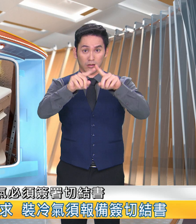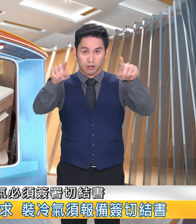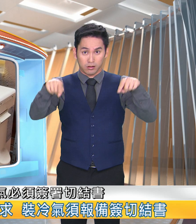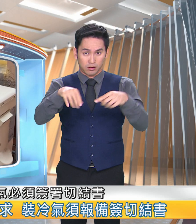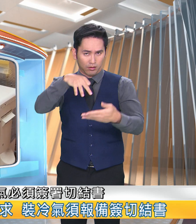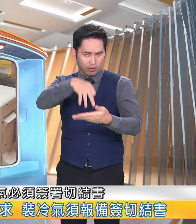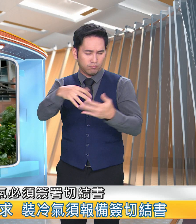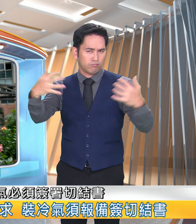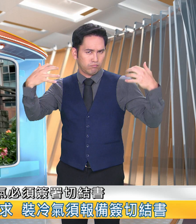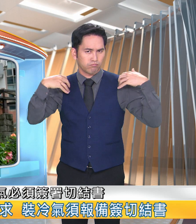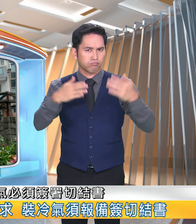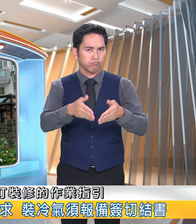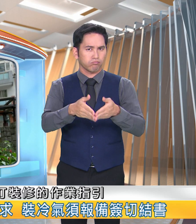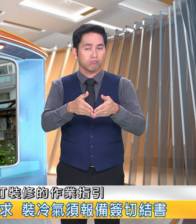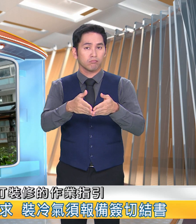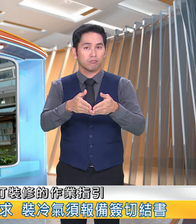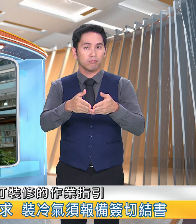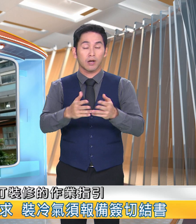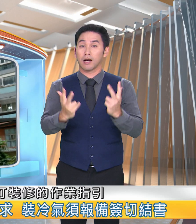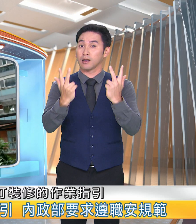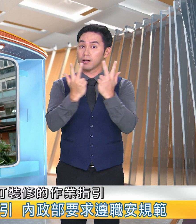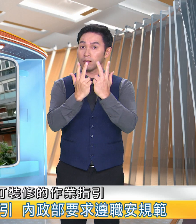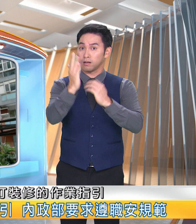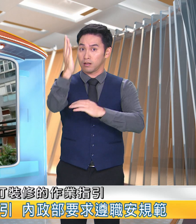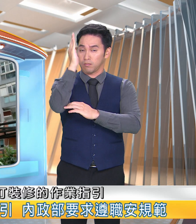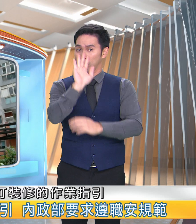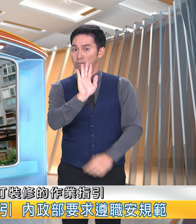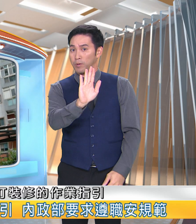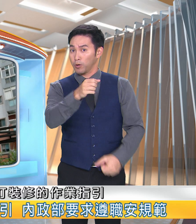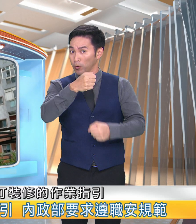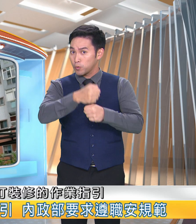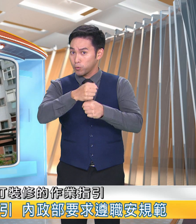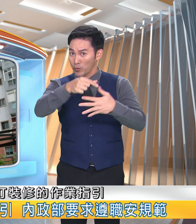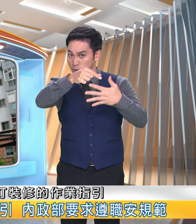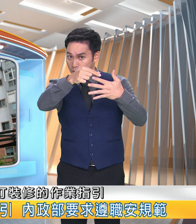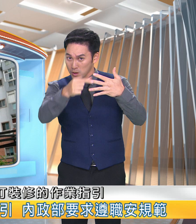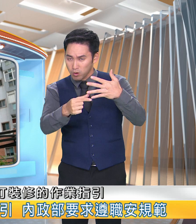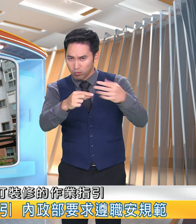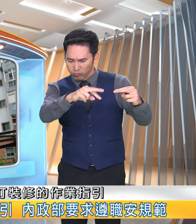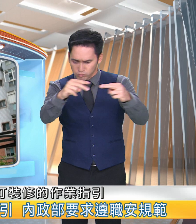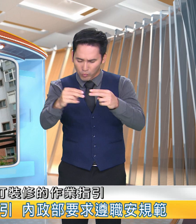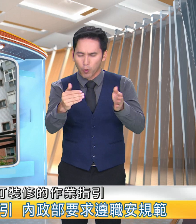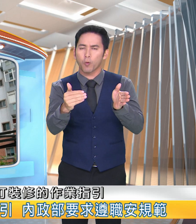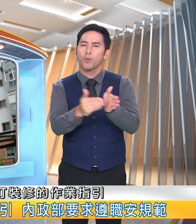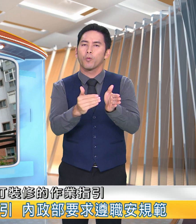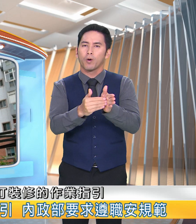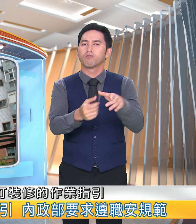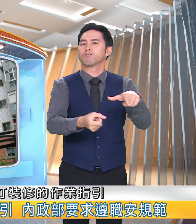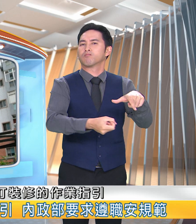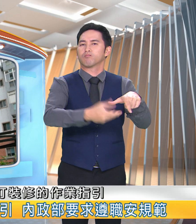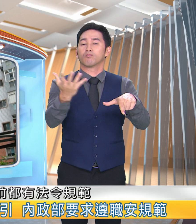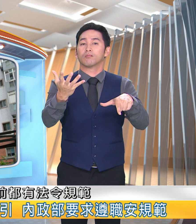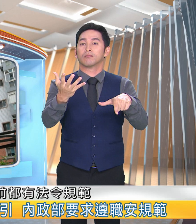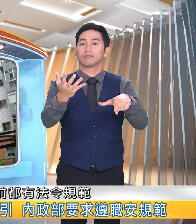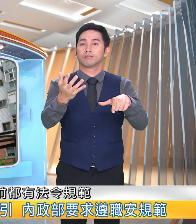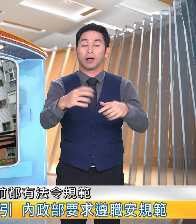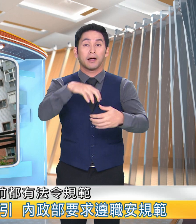切结书。新北市政府也修订装修的作业指引。内政部则表